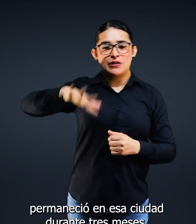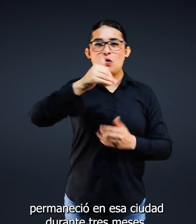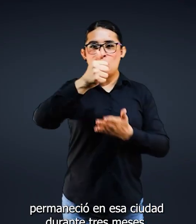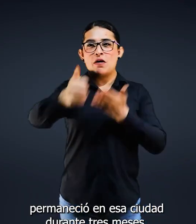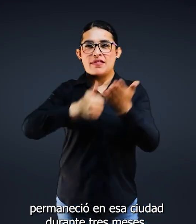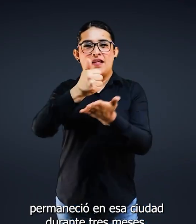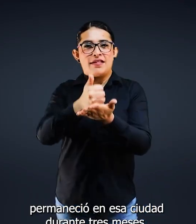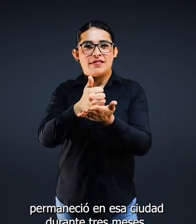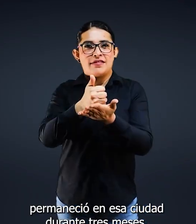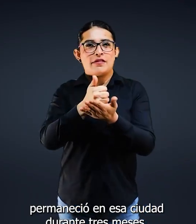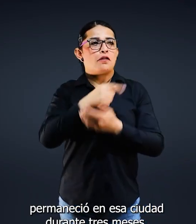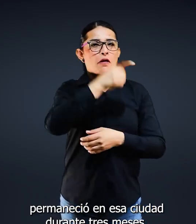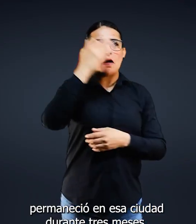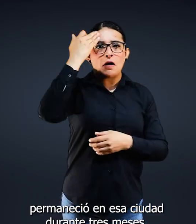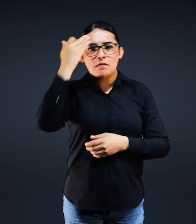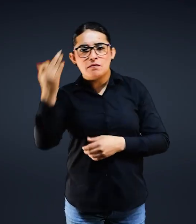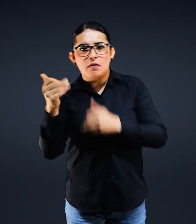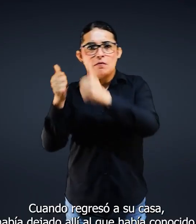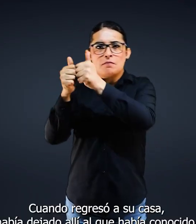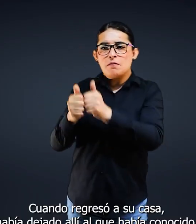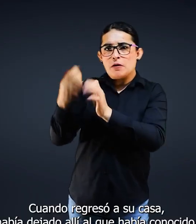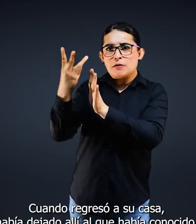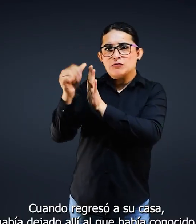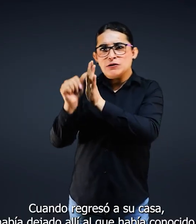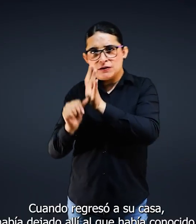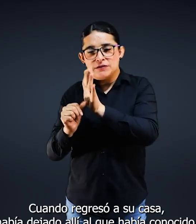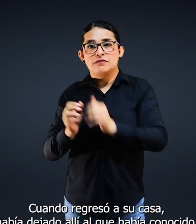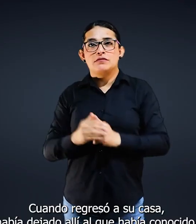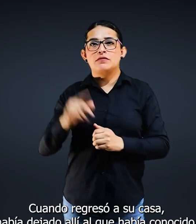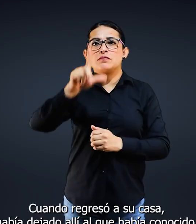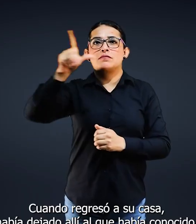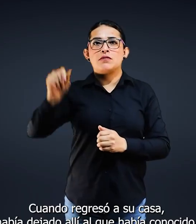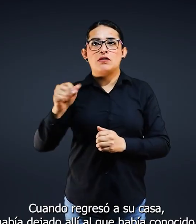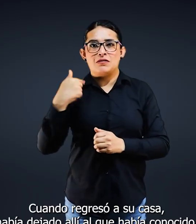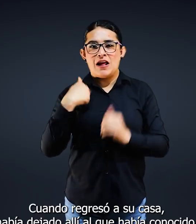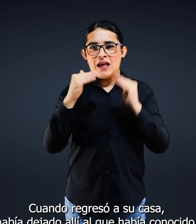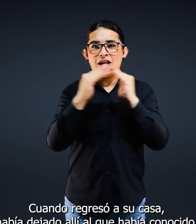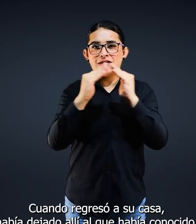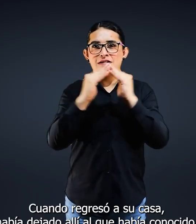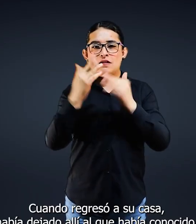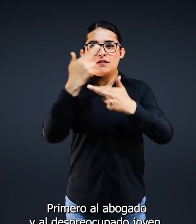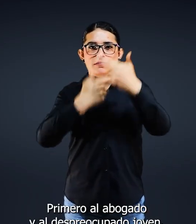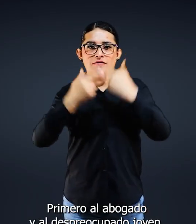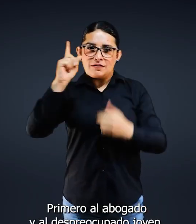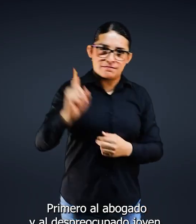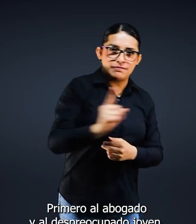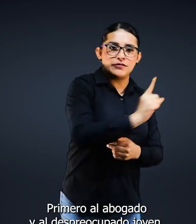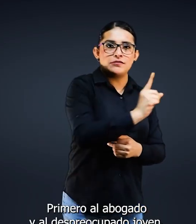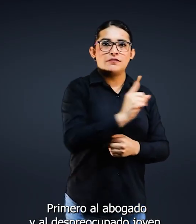esa ciudad durante 3 meses. Cuando regresó a su casa, había dejado allí al que había conocido primero, al